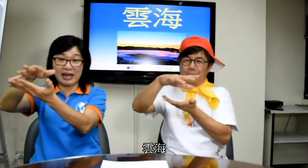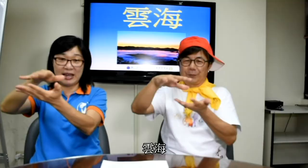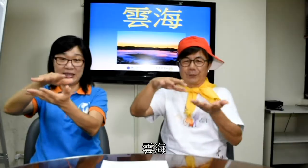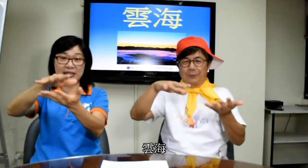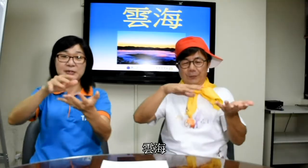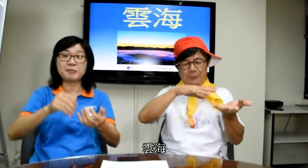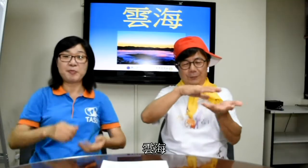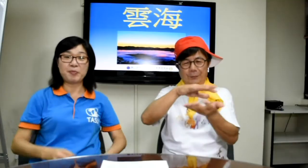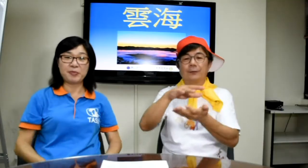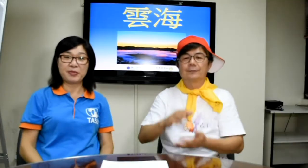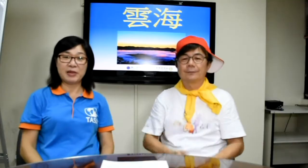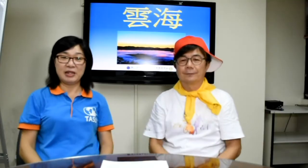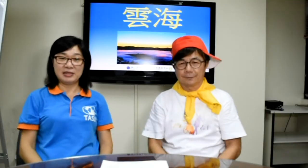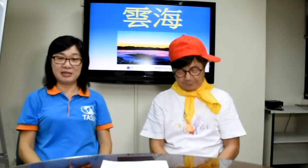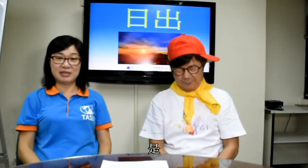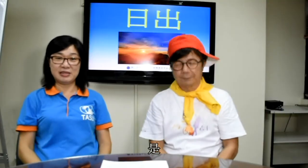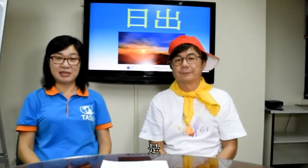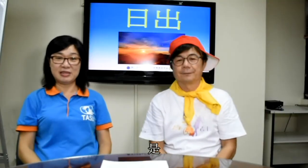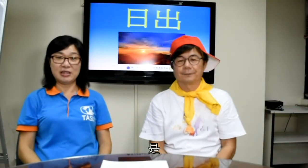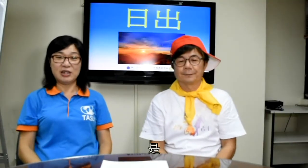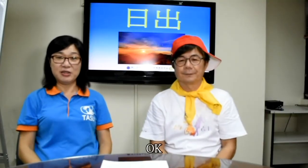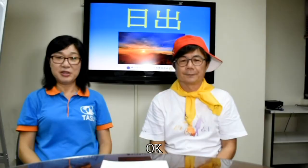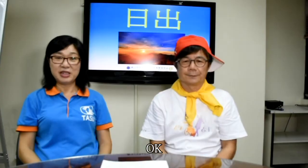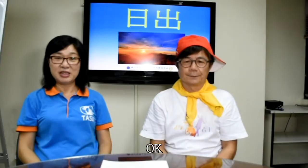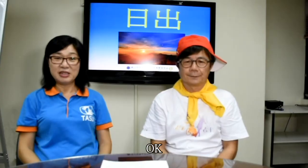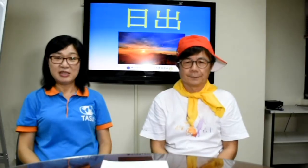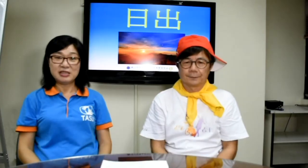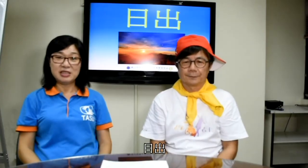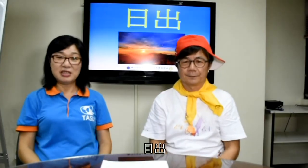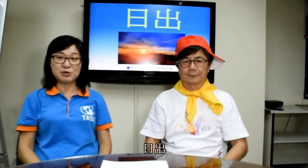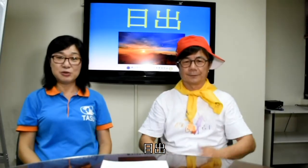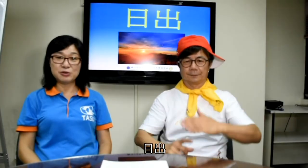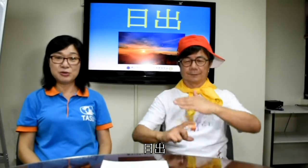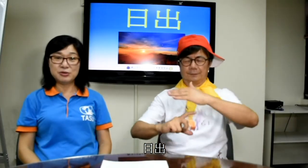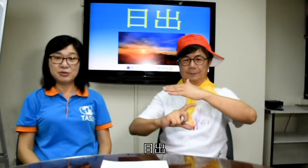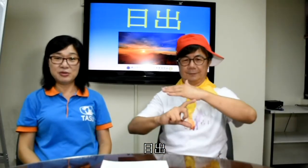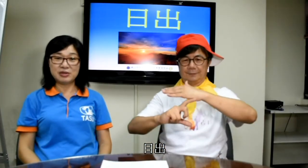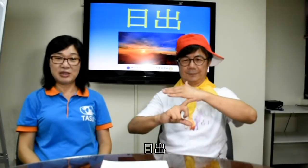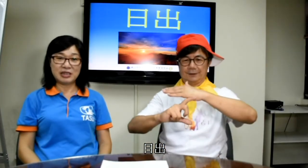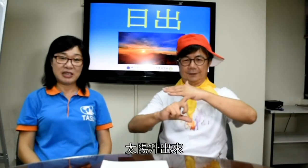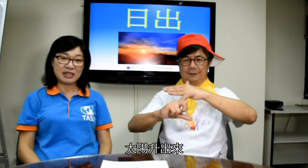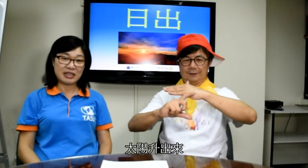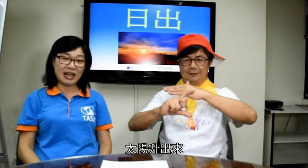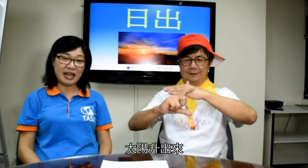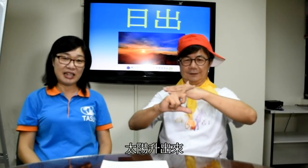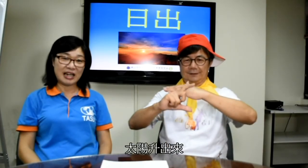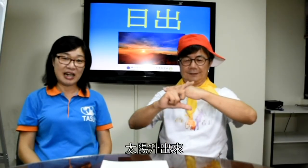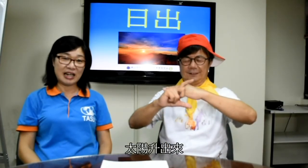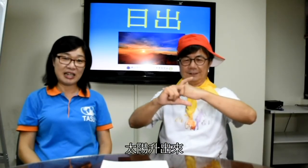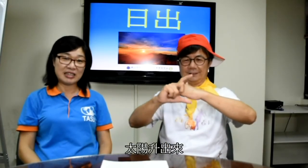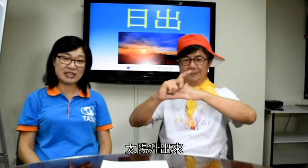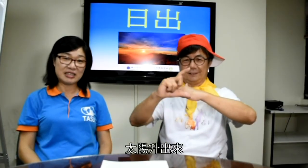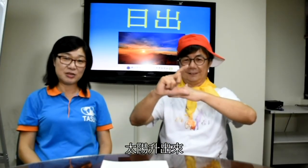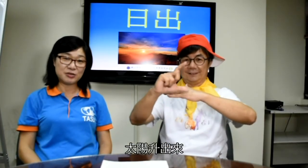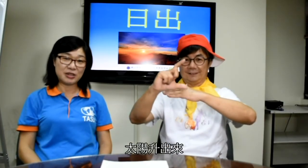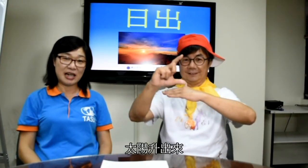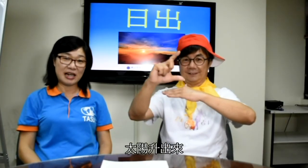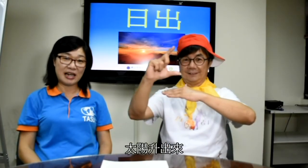海是 OK， 日出，太阳升出